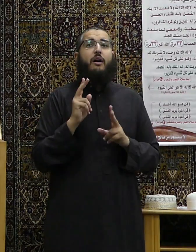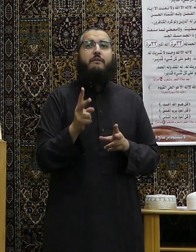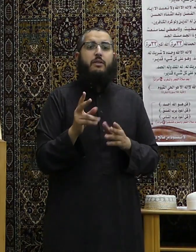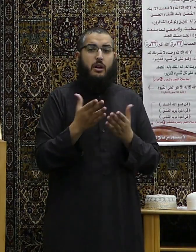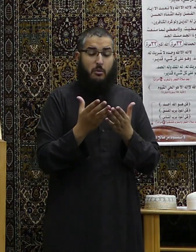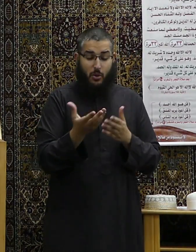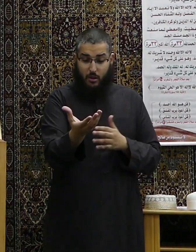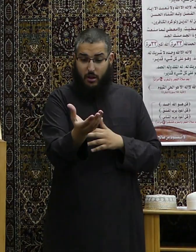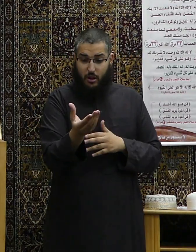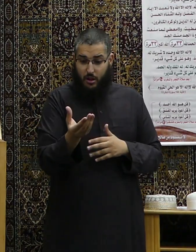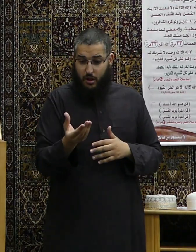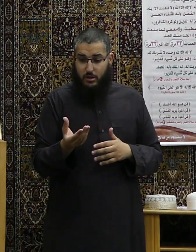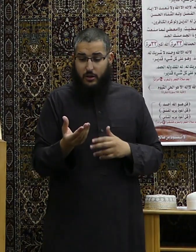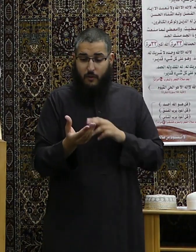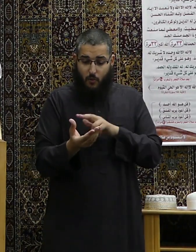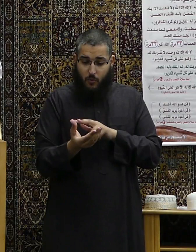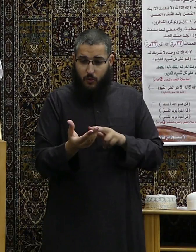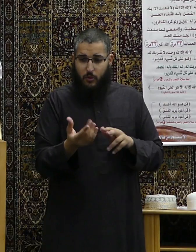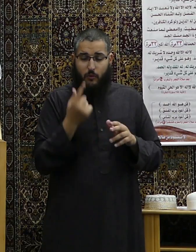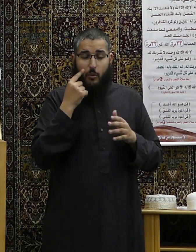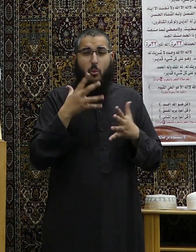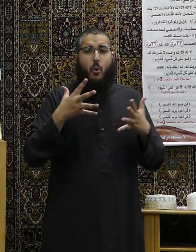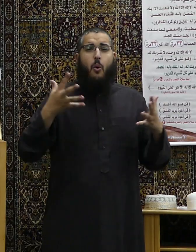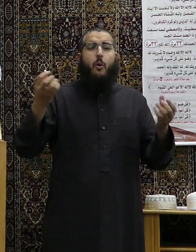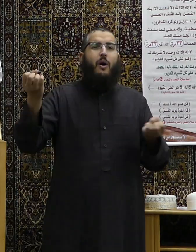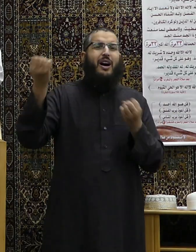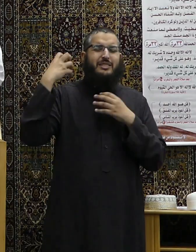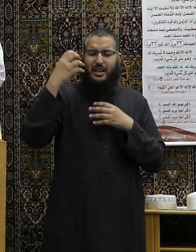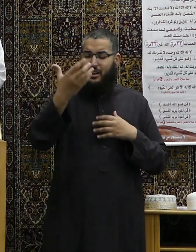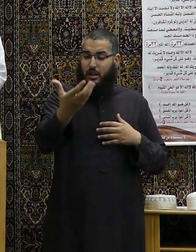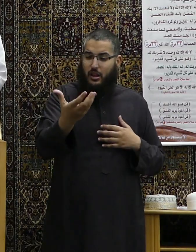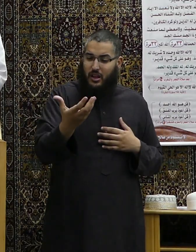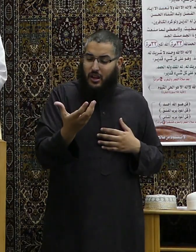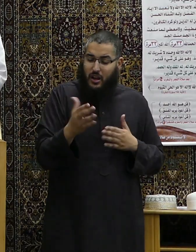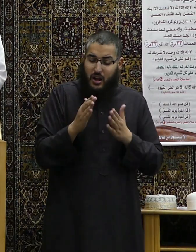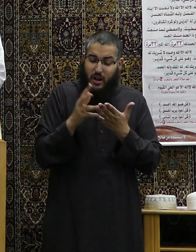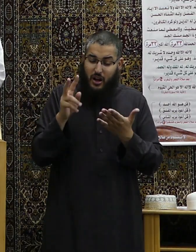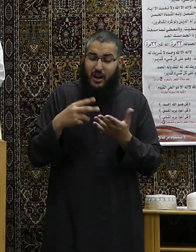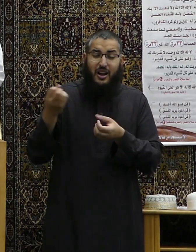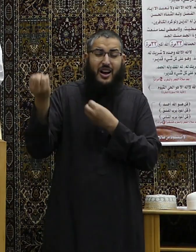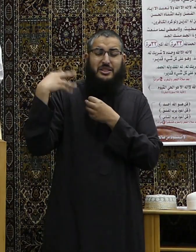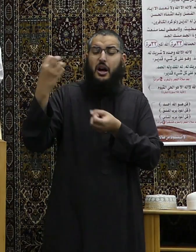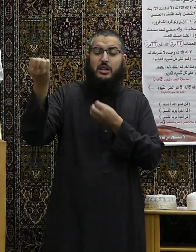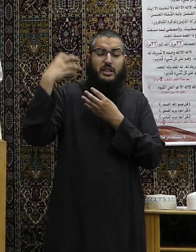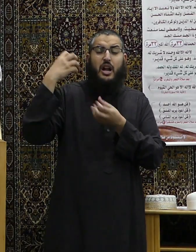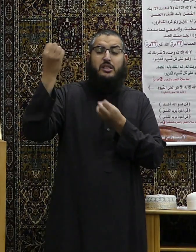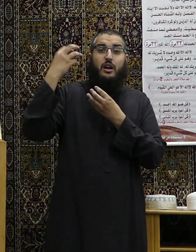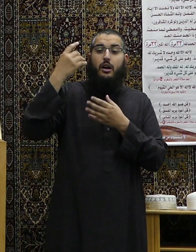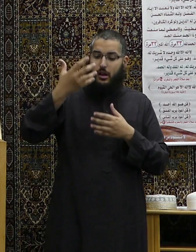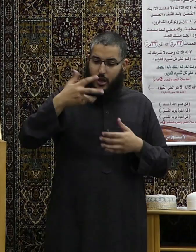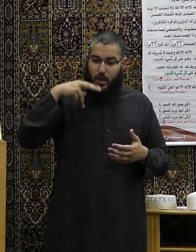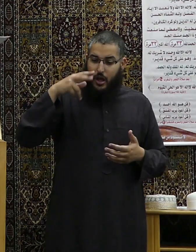recevoir leur livre de la main droite. Ils vont lire beaucoup de hasanat, plein de hasanat, plein de bonnes actions, des récompenses, des récompenses, des